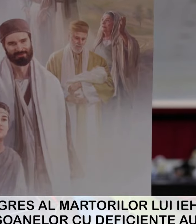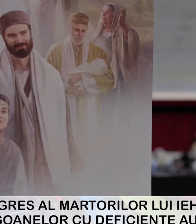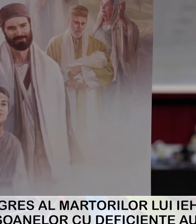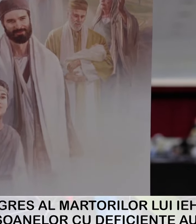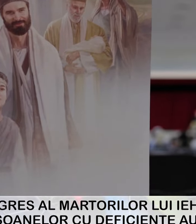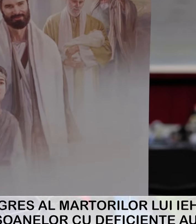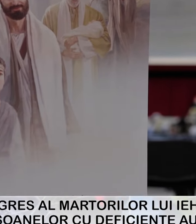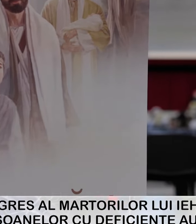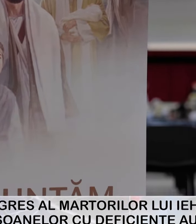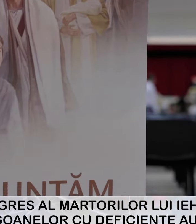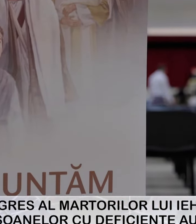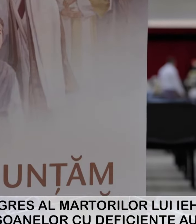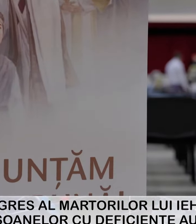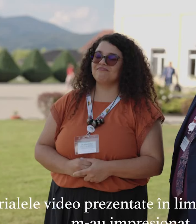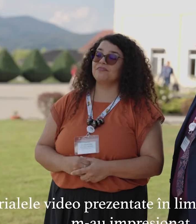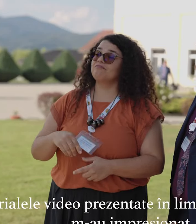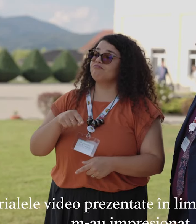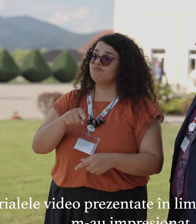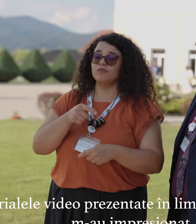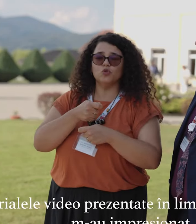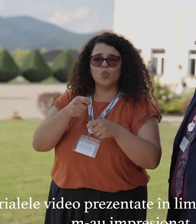ne temem de veștile rele.